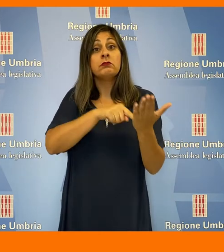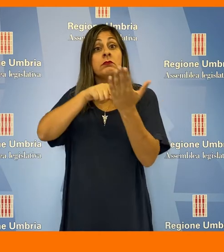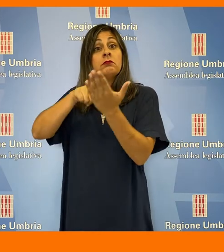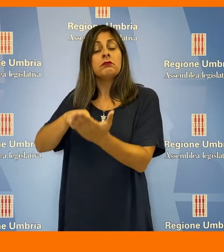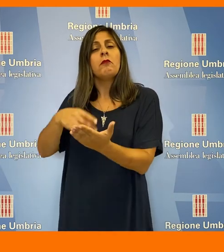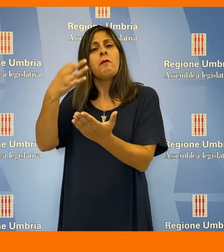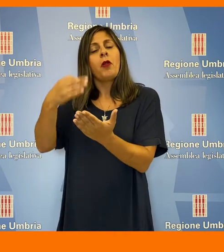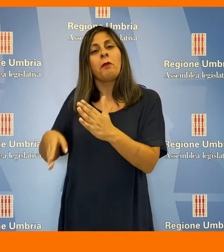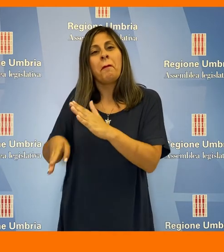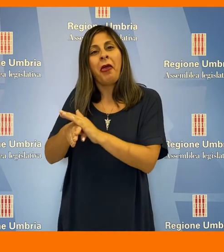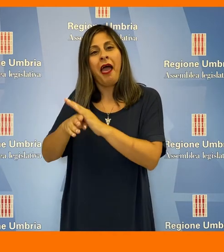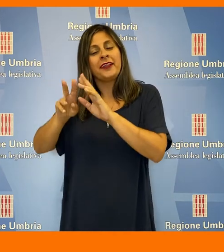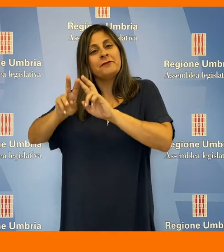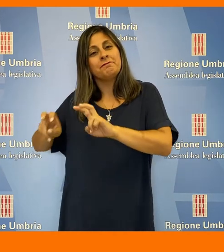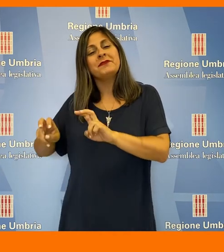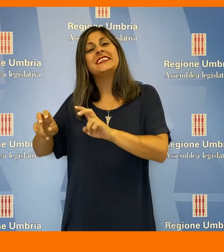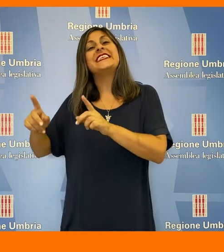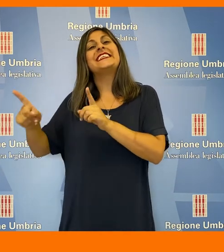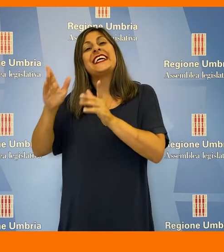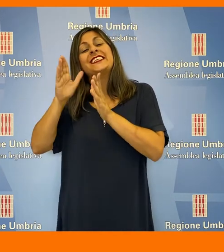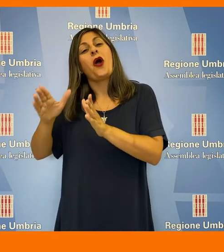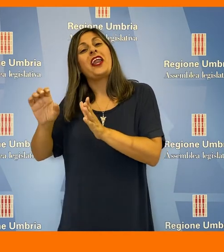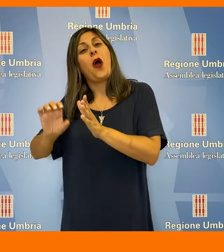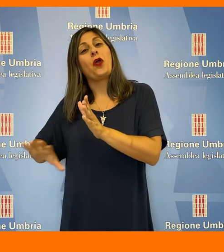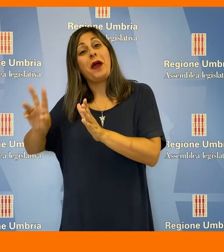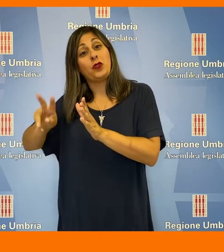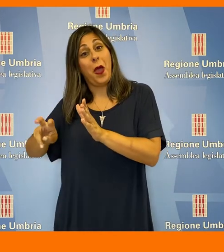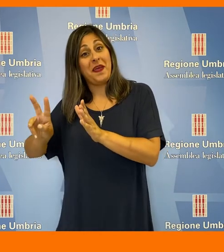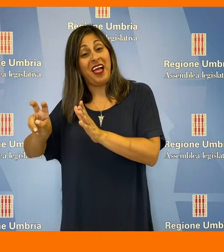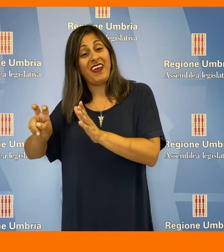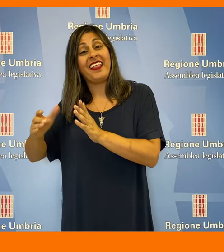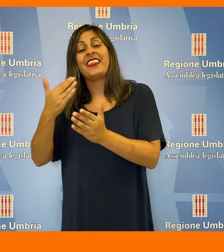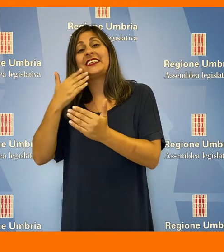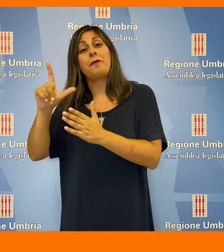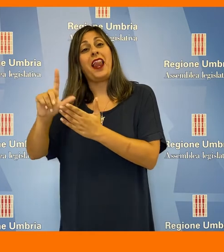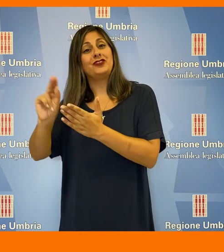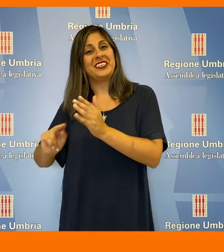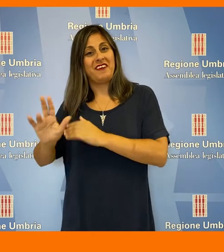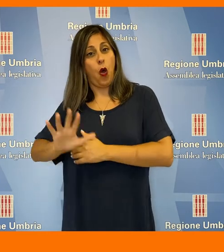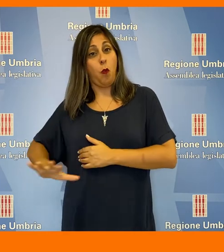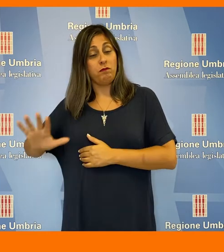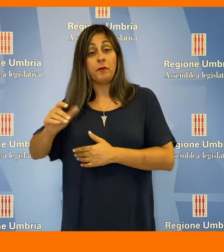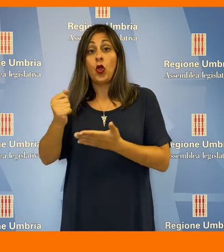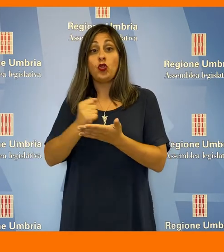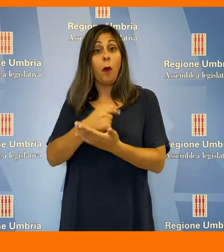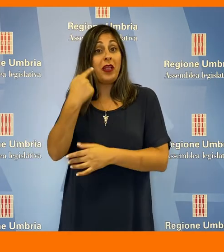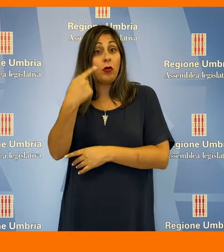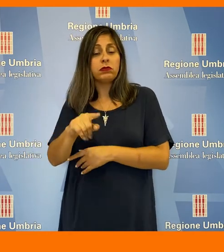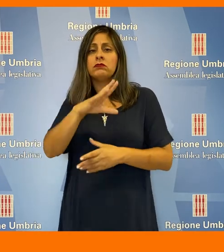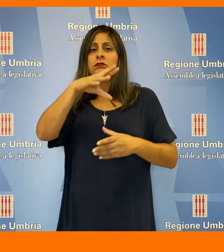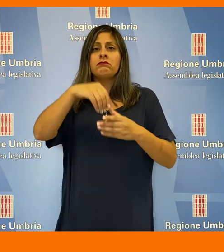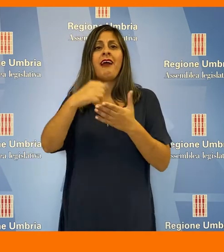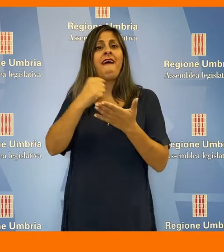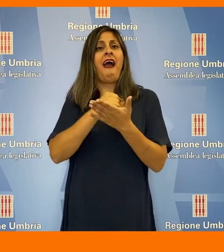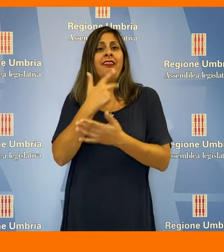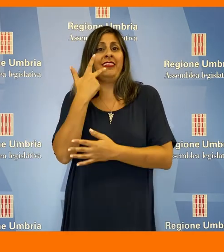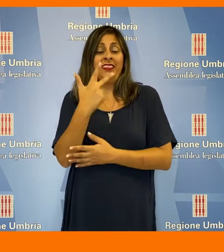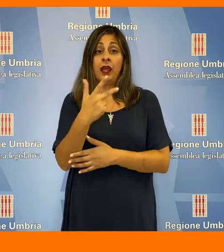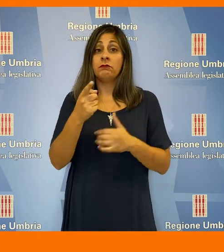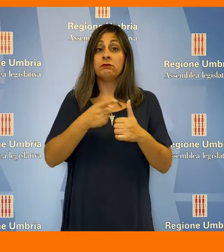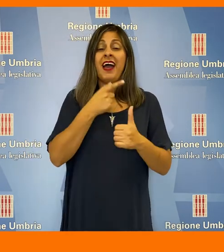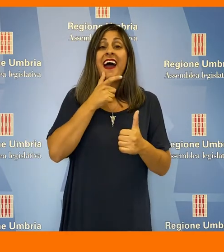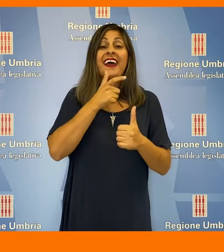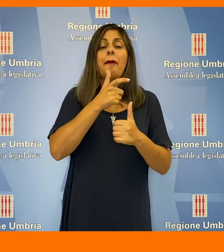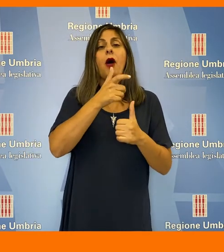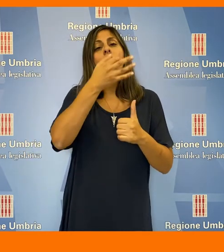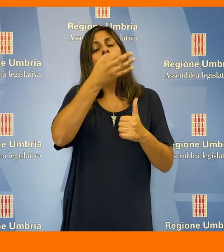della sessione europea 2020 dell'Assemblea Legislativa dell'Umbria. Il documento racchiude tre atti: il rapporto sugli